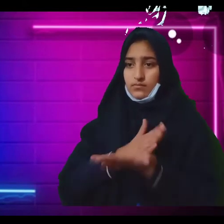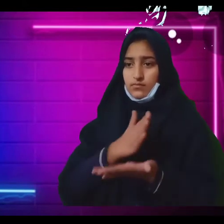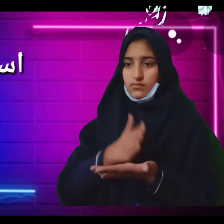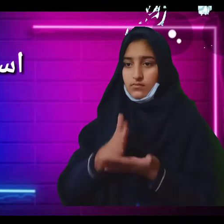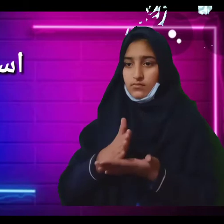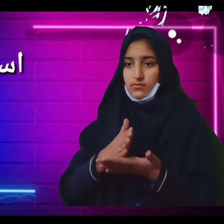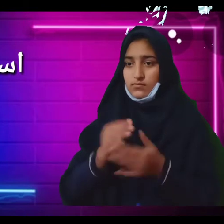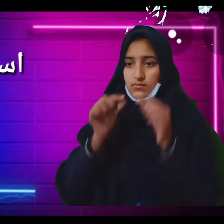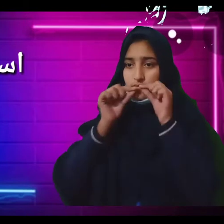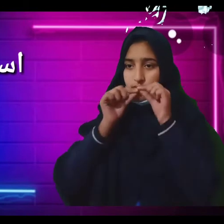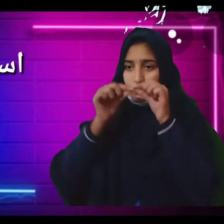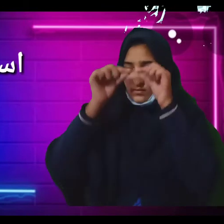इस्लामी असूल,